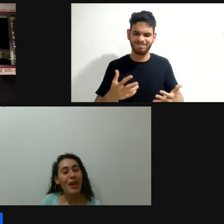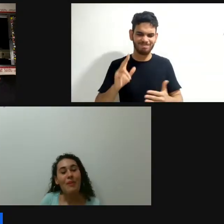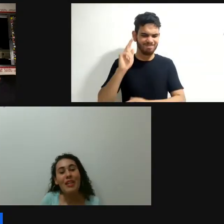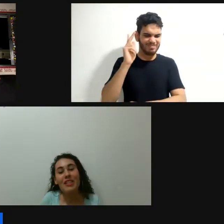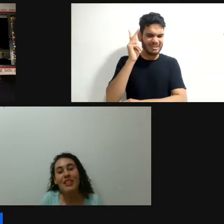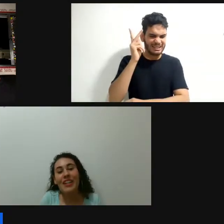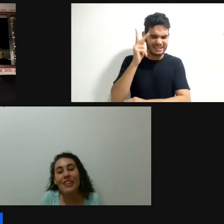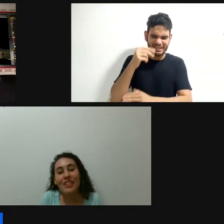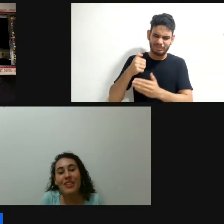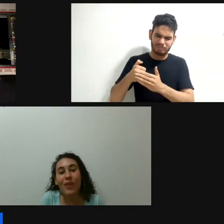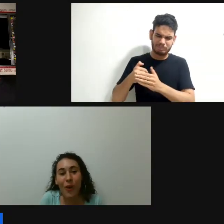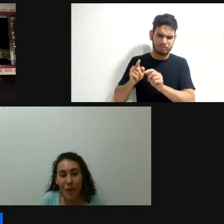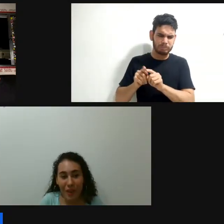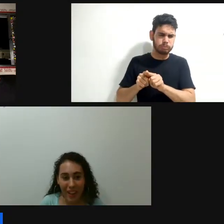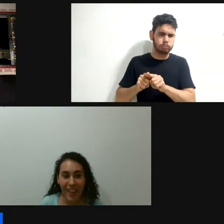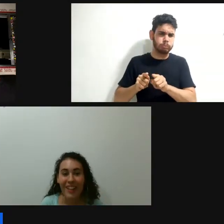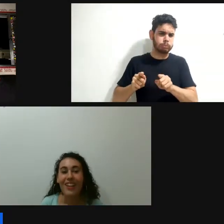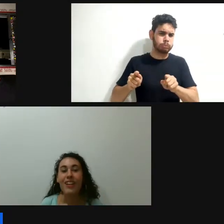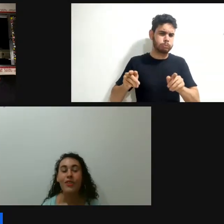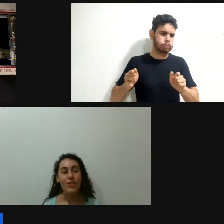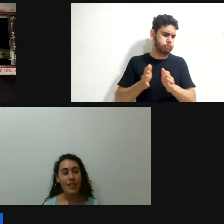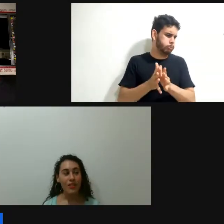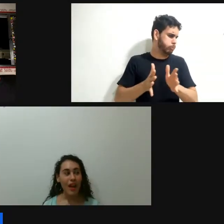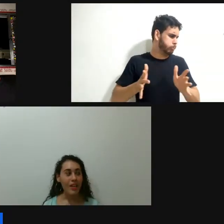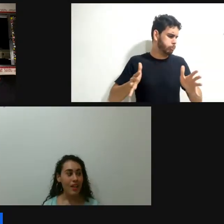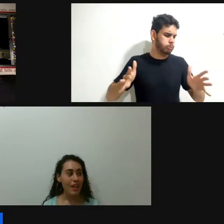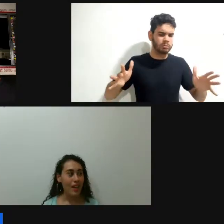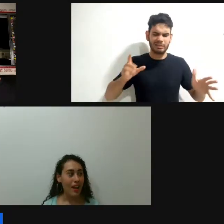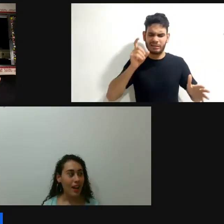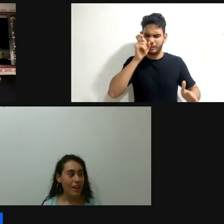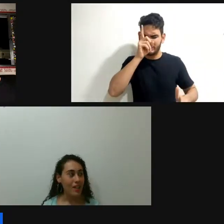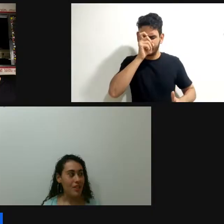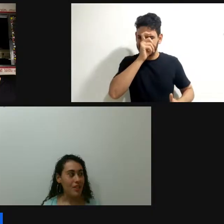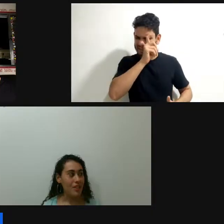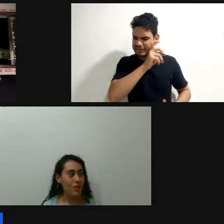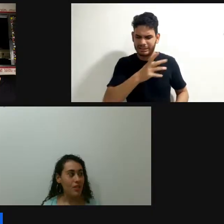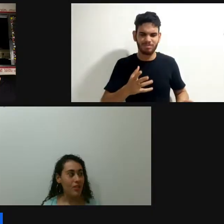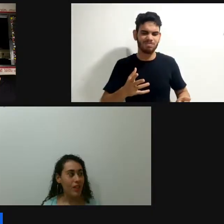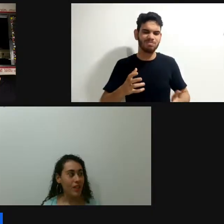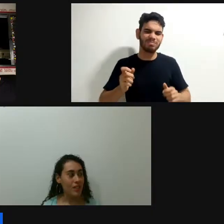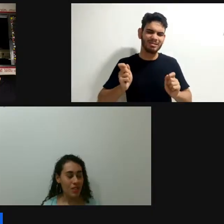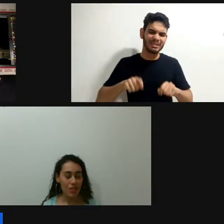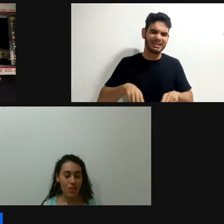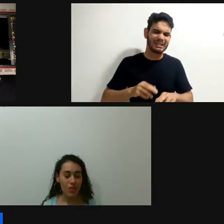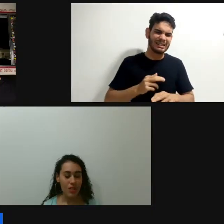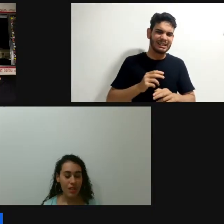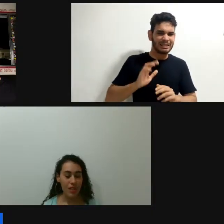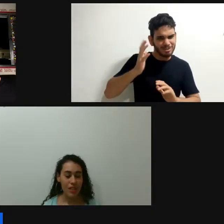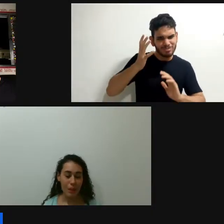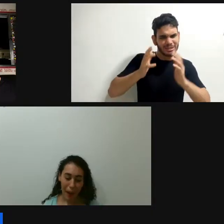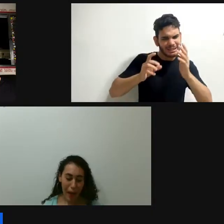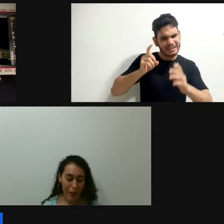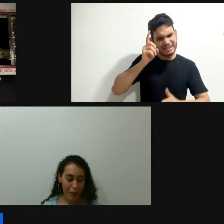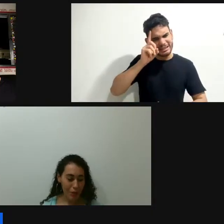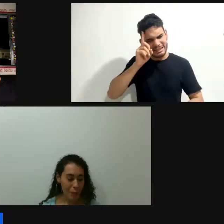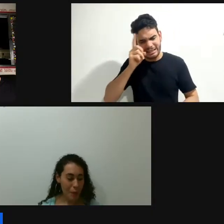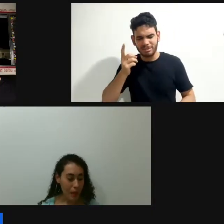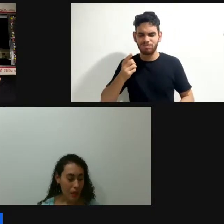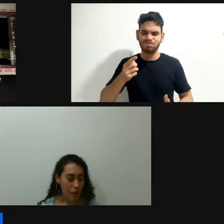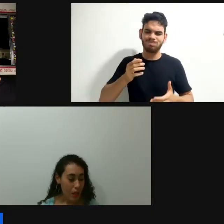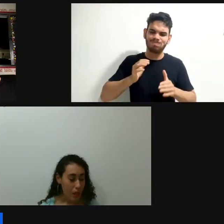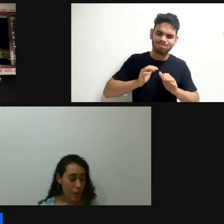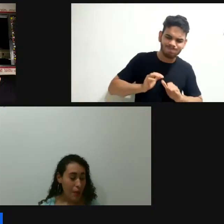começou é bastante longa. Você vai ter aqueles dias que você vai querer desistir, você está